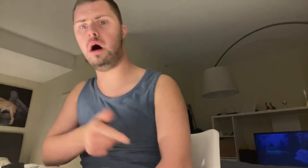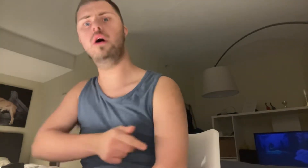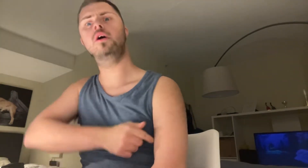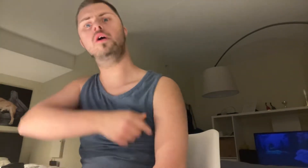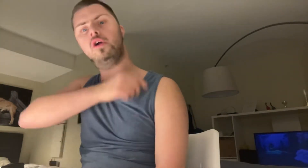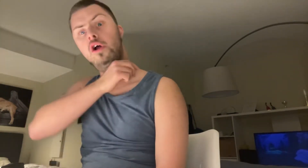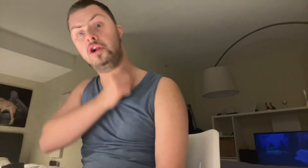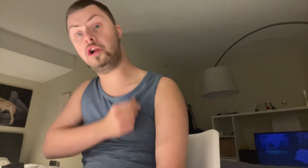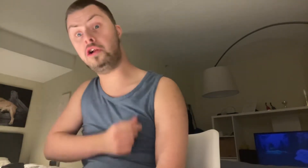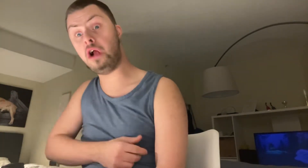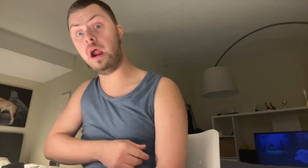jag